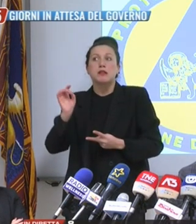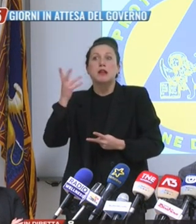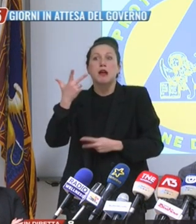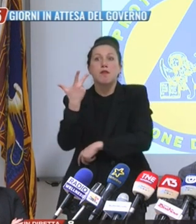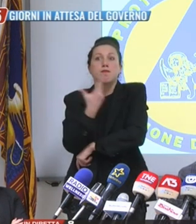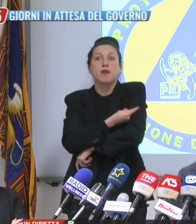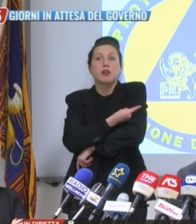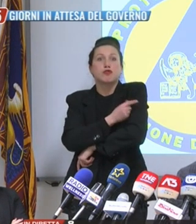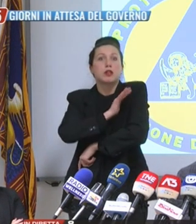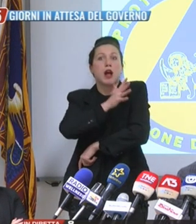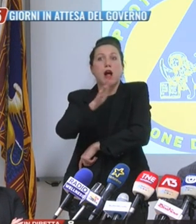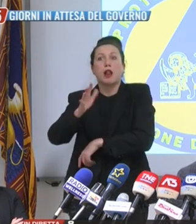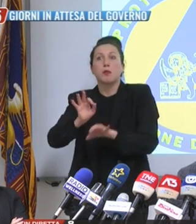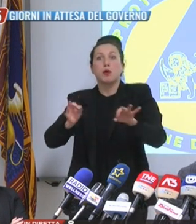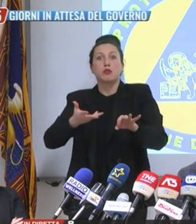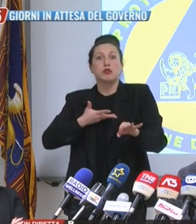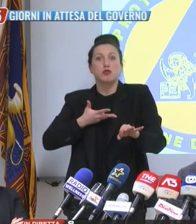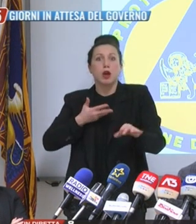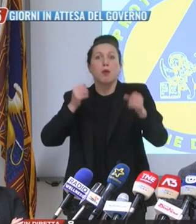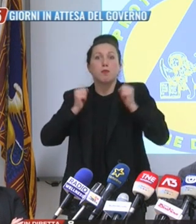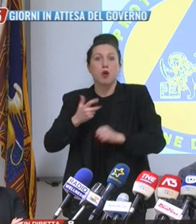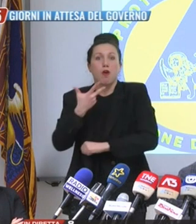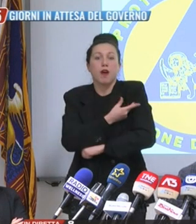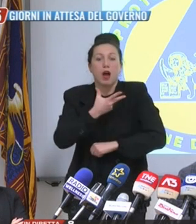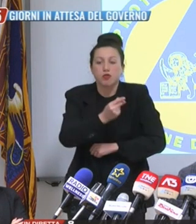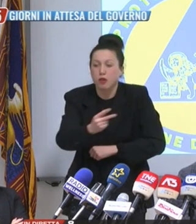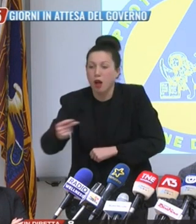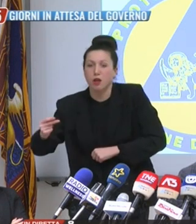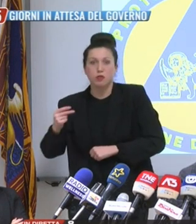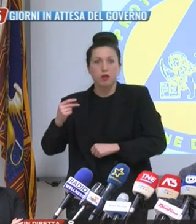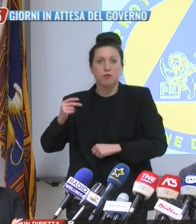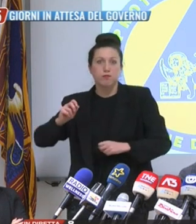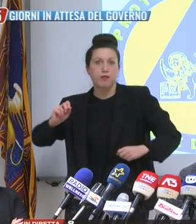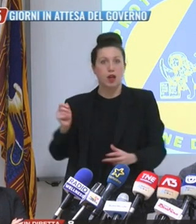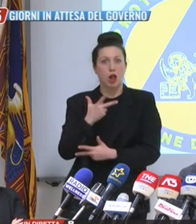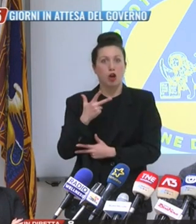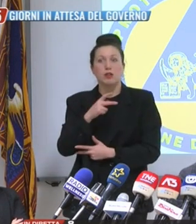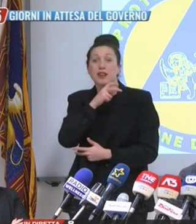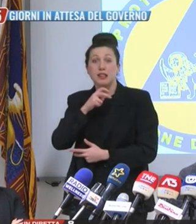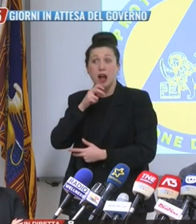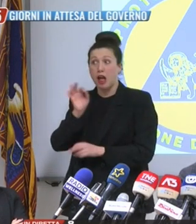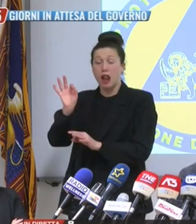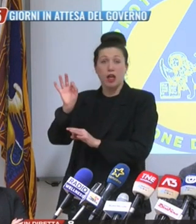più velocemente. Sempre Israele ha dimostrato di aver svuotato gli ospedali con una vaccinazione di massa.